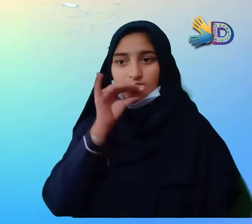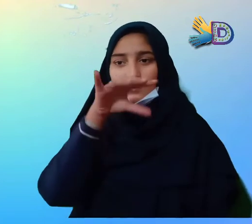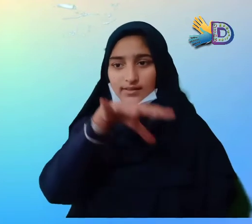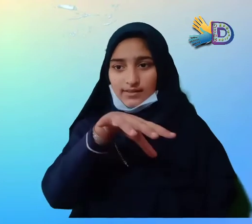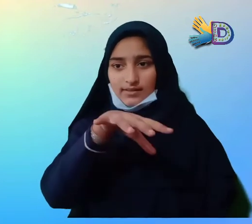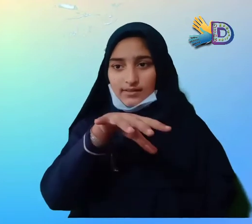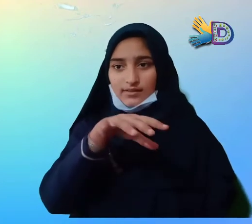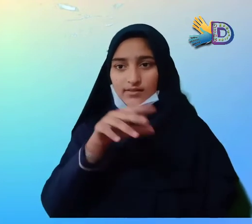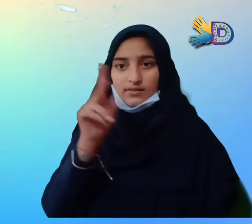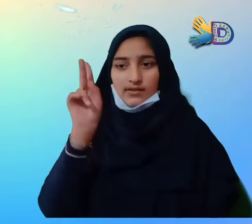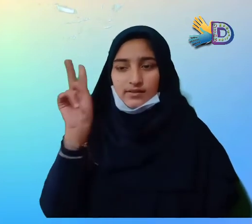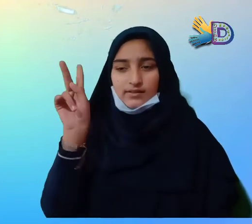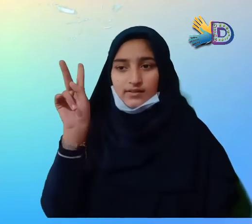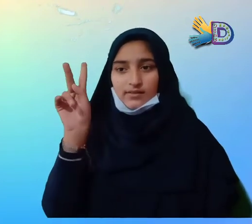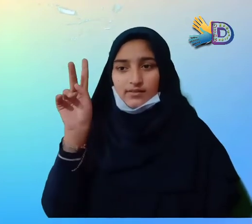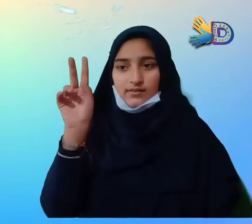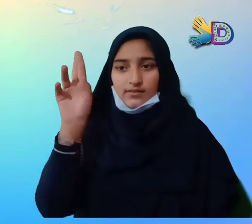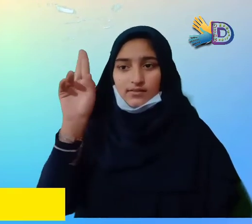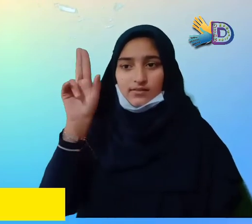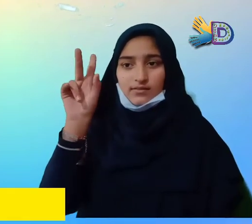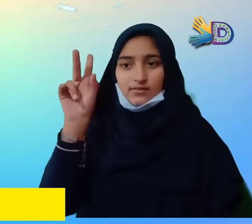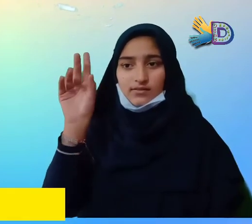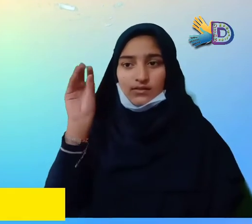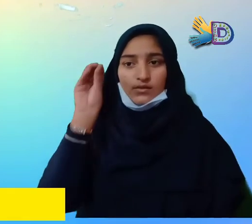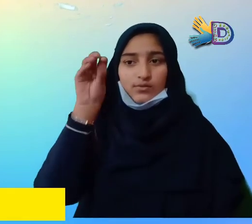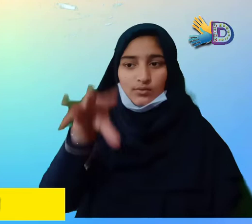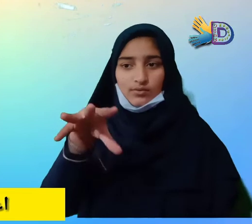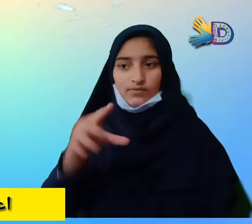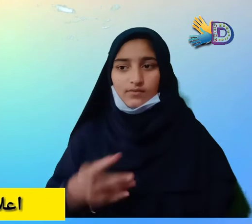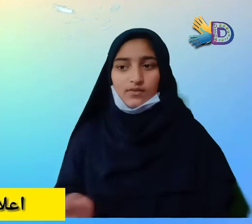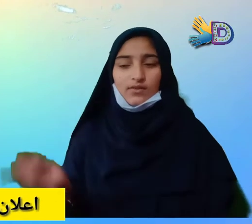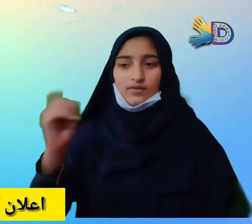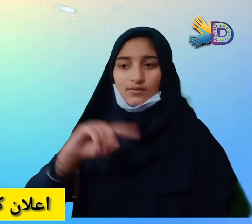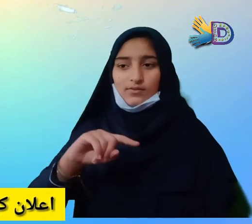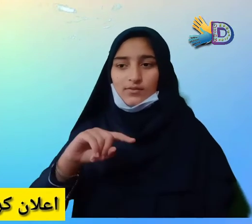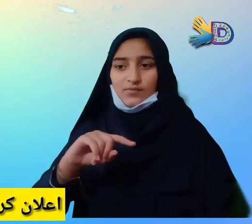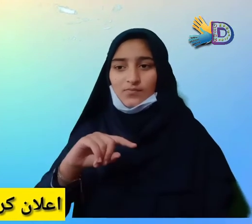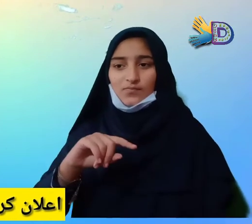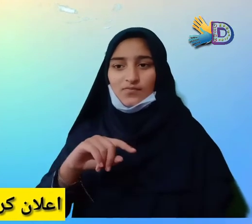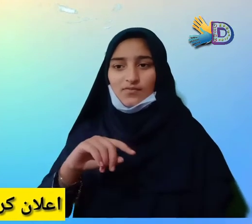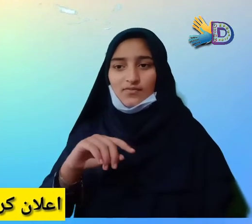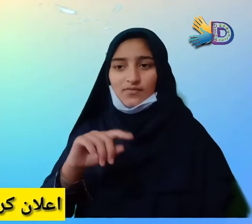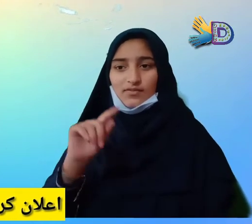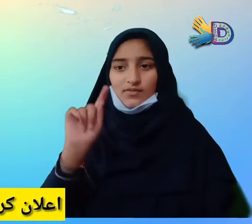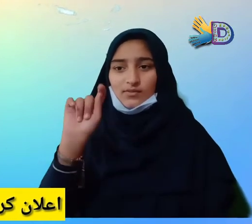ऐलान कर दो कि कल